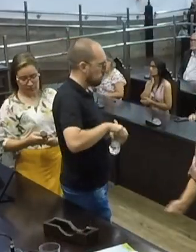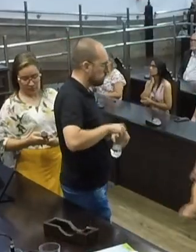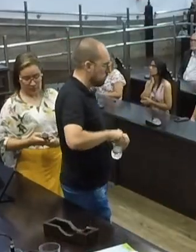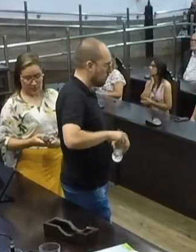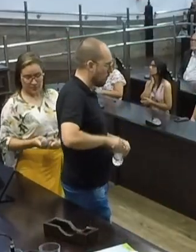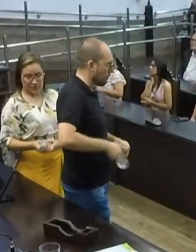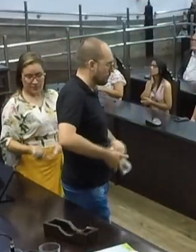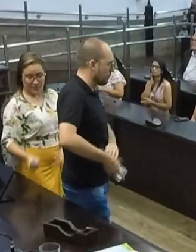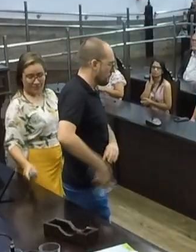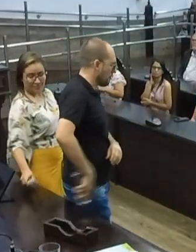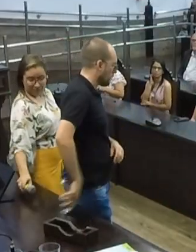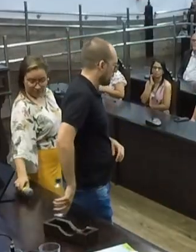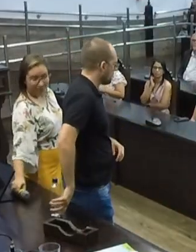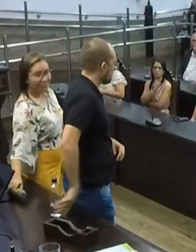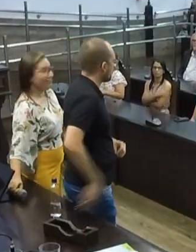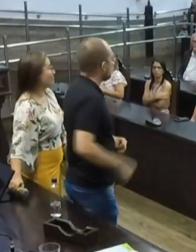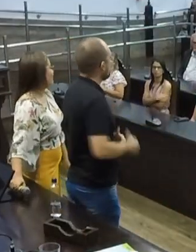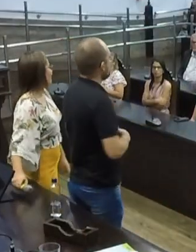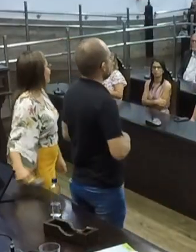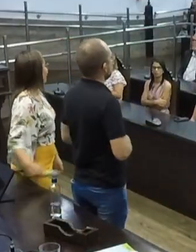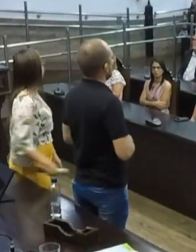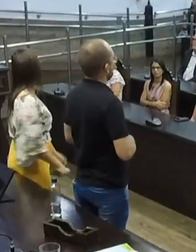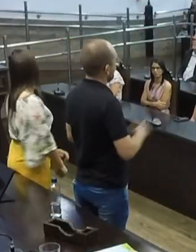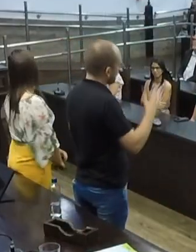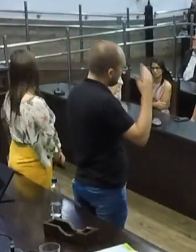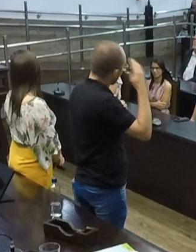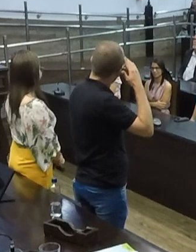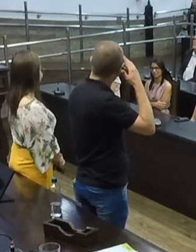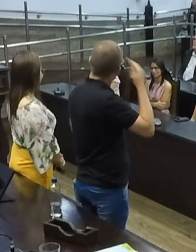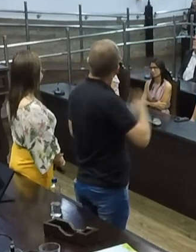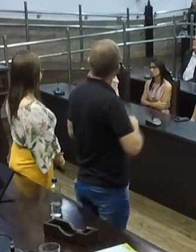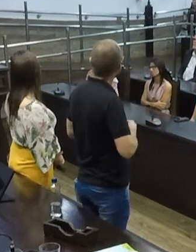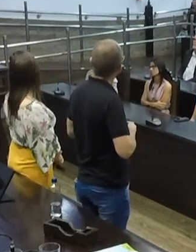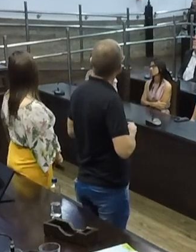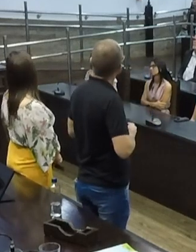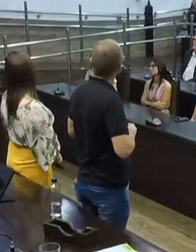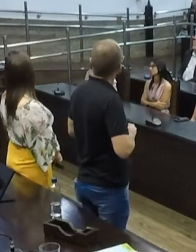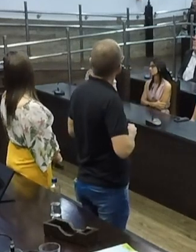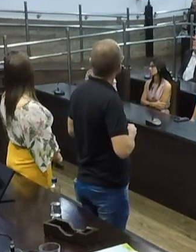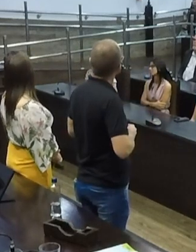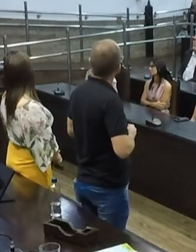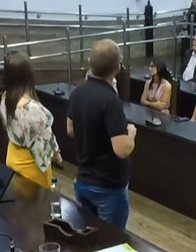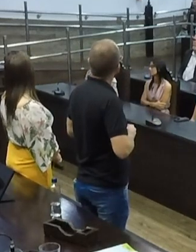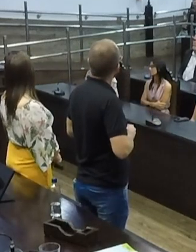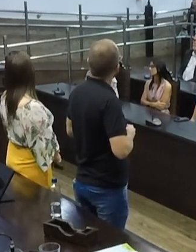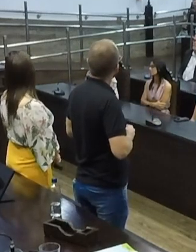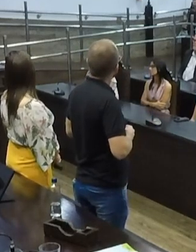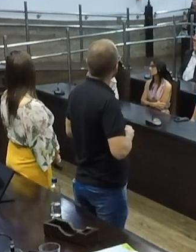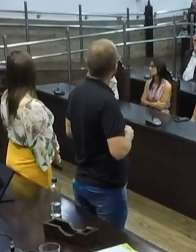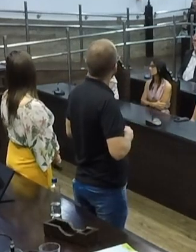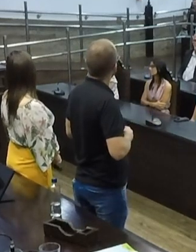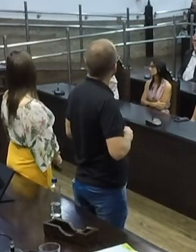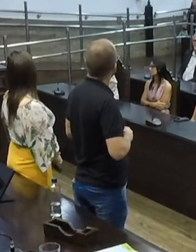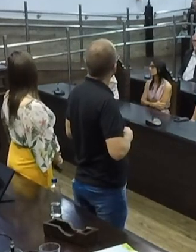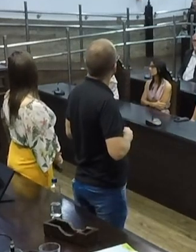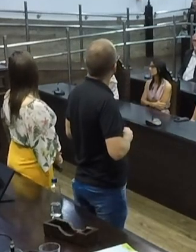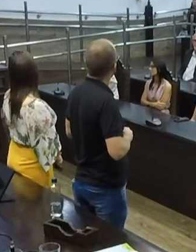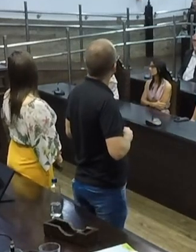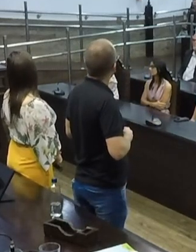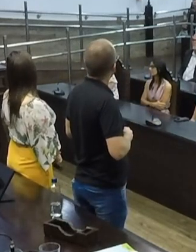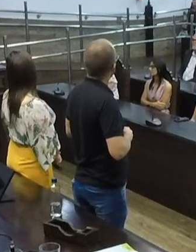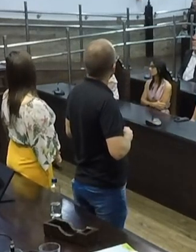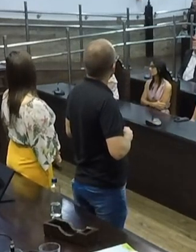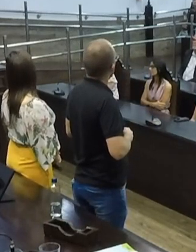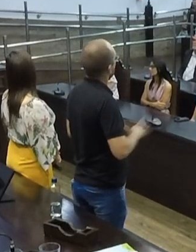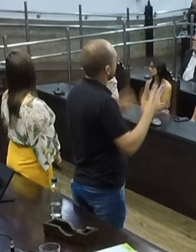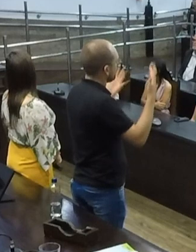Parabéns, Adriana, parabéns a Valdineia, toda a equipe, né, que fez esse trabalho e faz ainda esse trabalho tão lindo com o